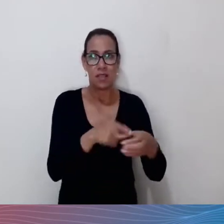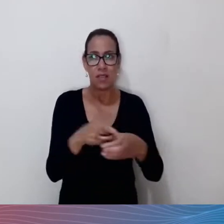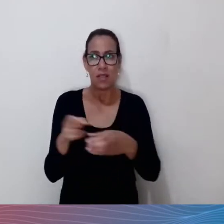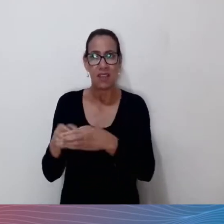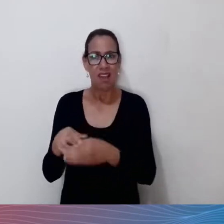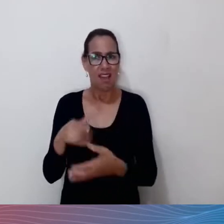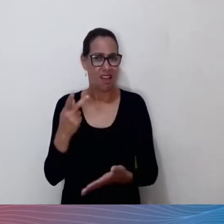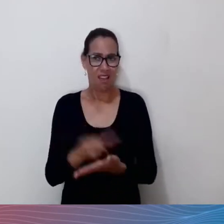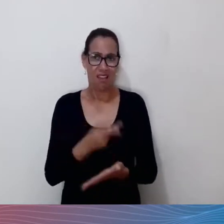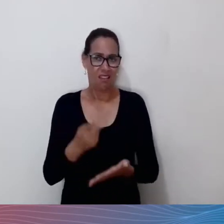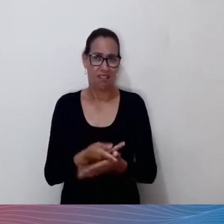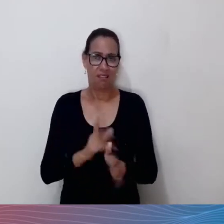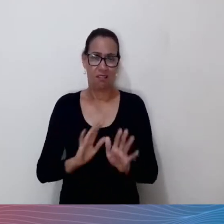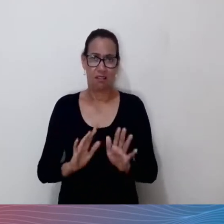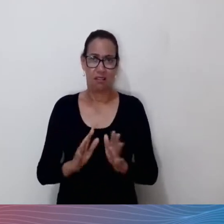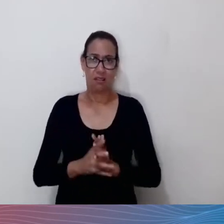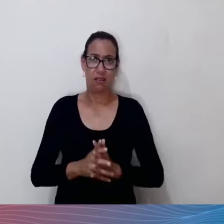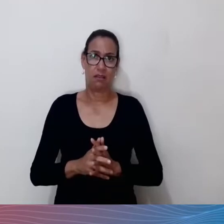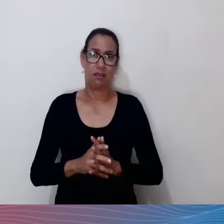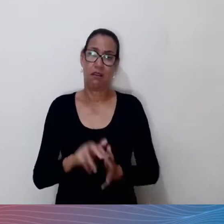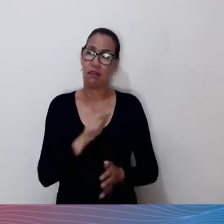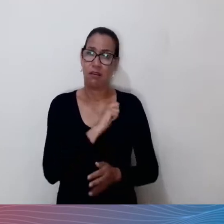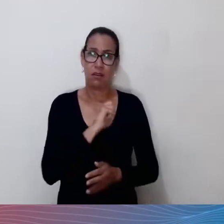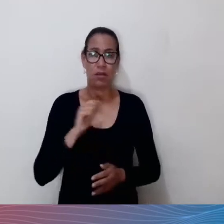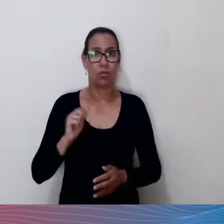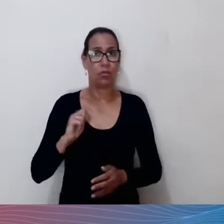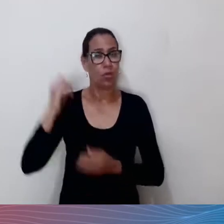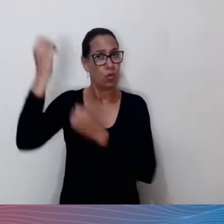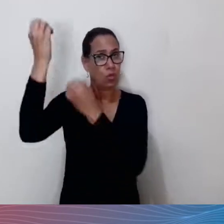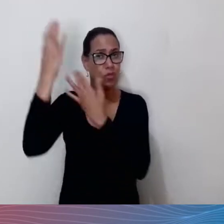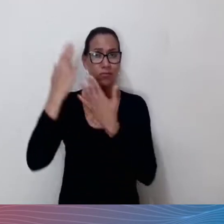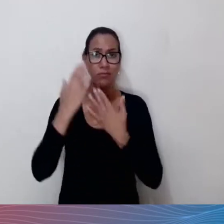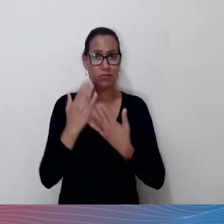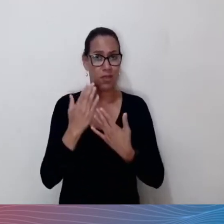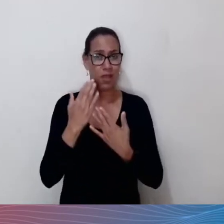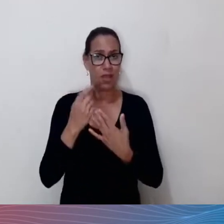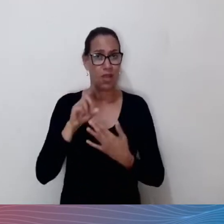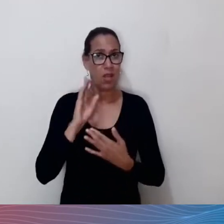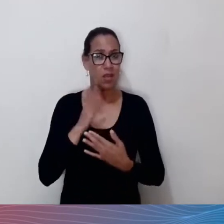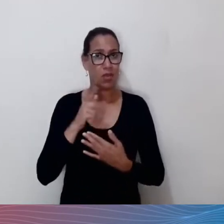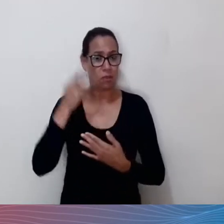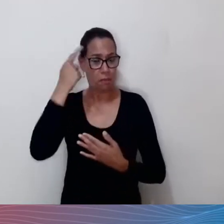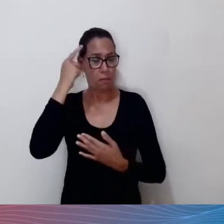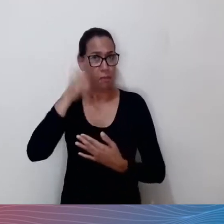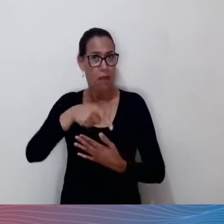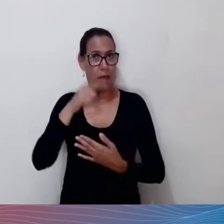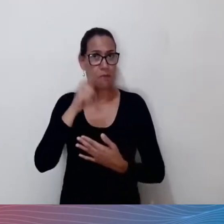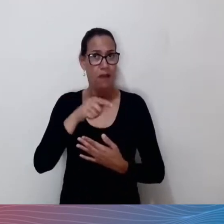Porque ele tem autoridade para edificar, nunca destruir. Não é?